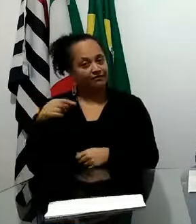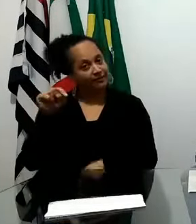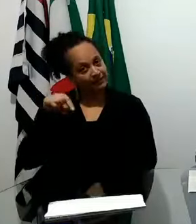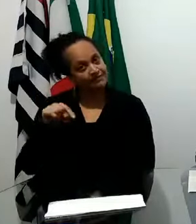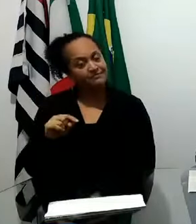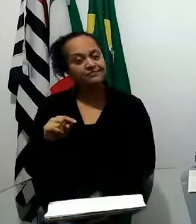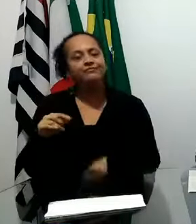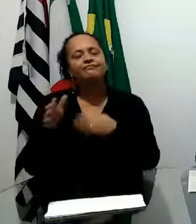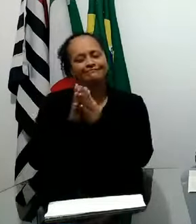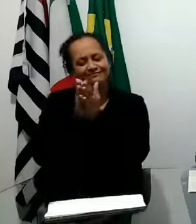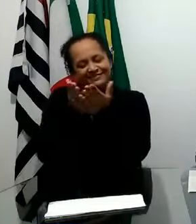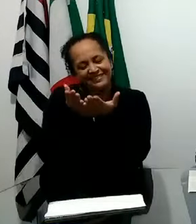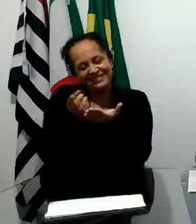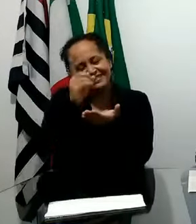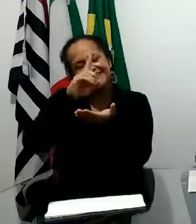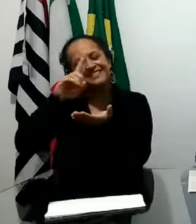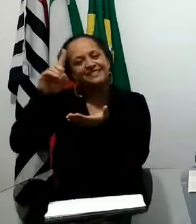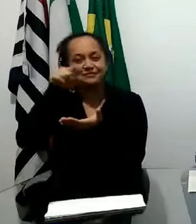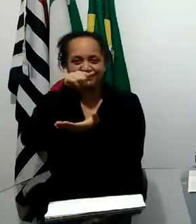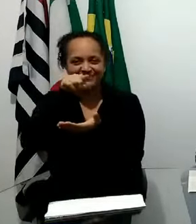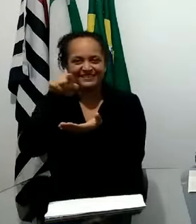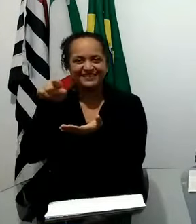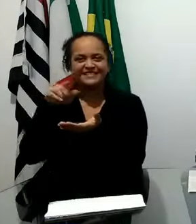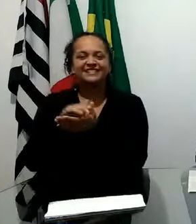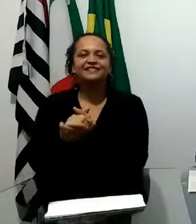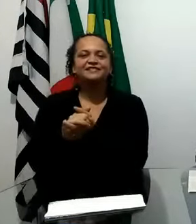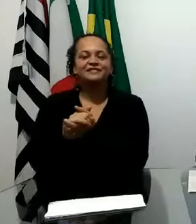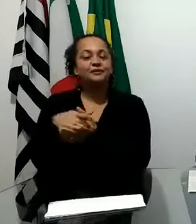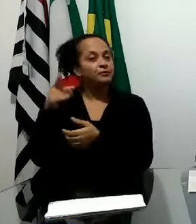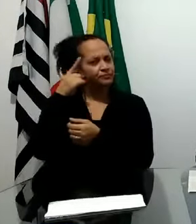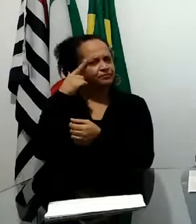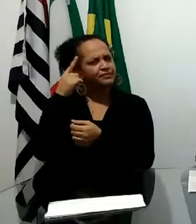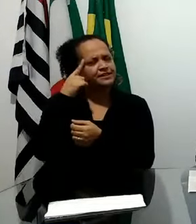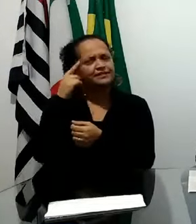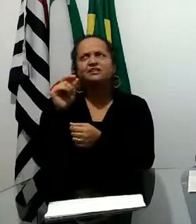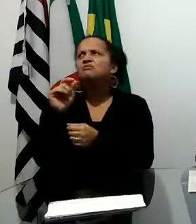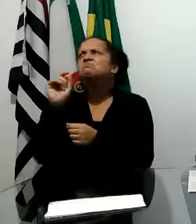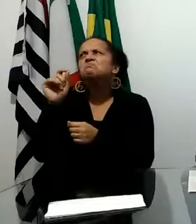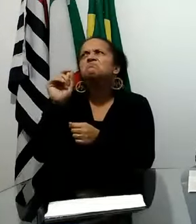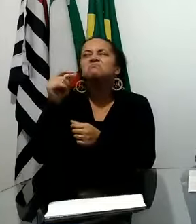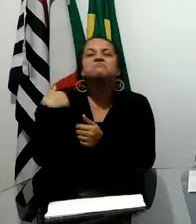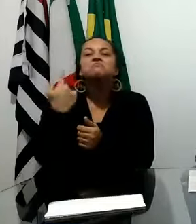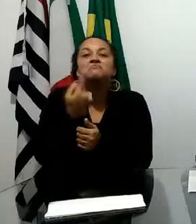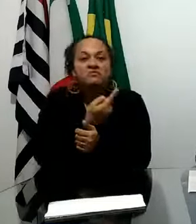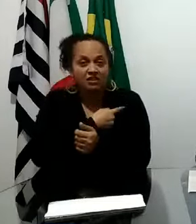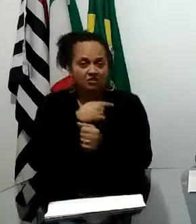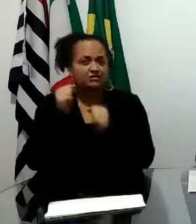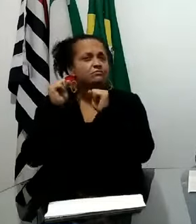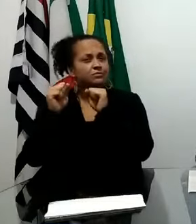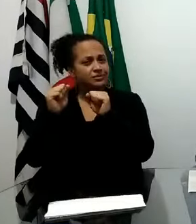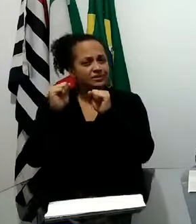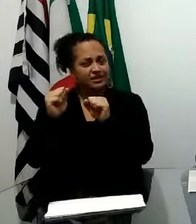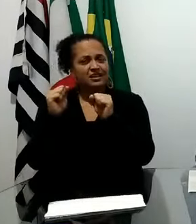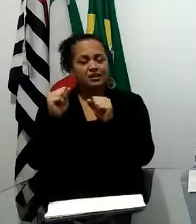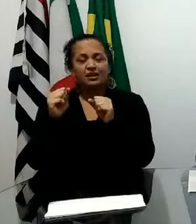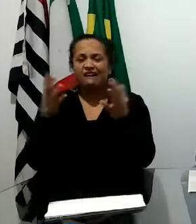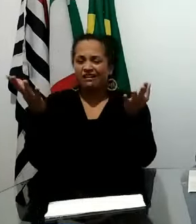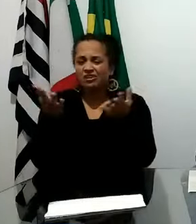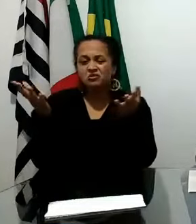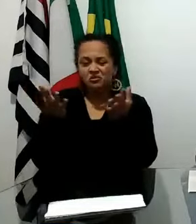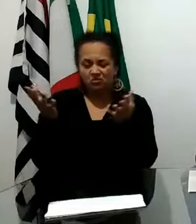para trazer uma palavra para vocês, pensando no que a gente pode estar nesse momento de